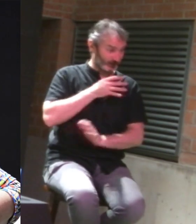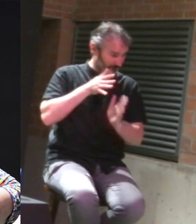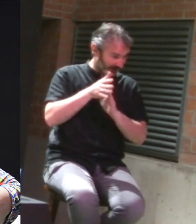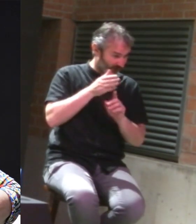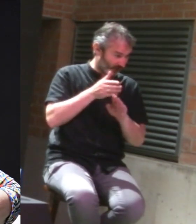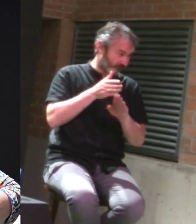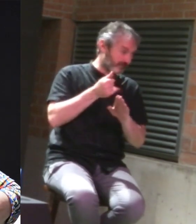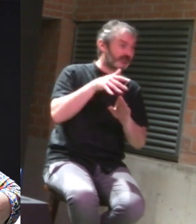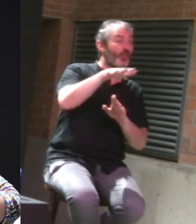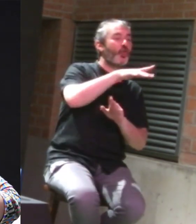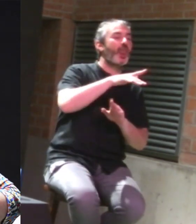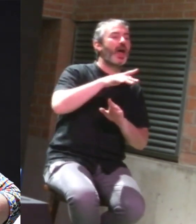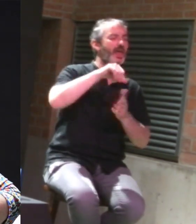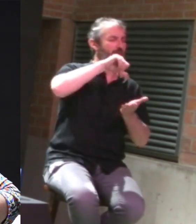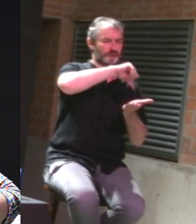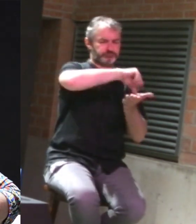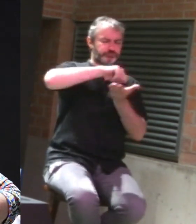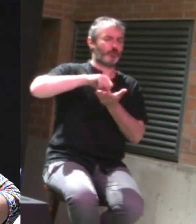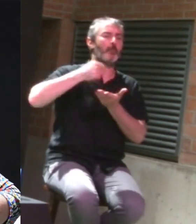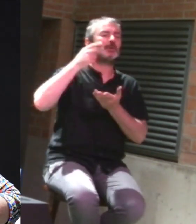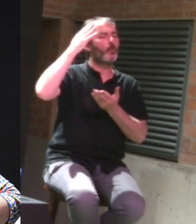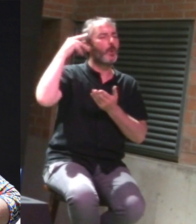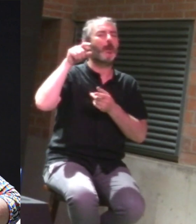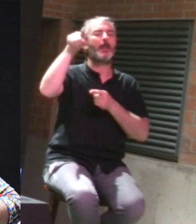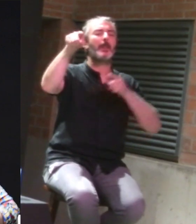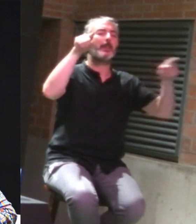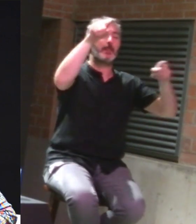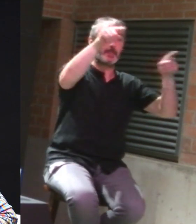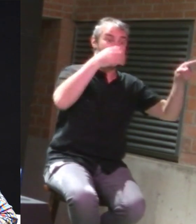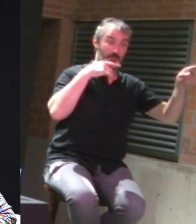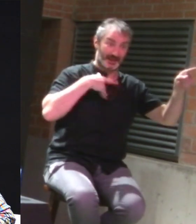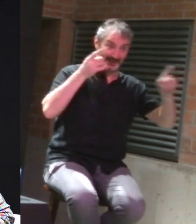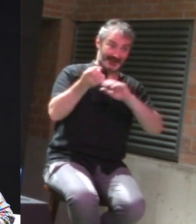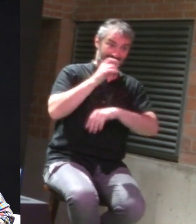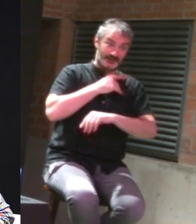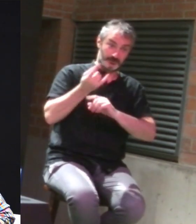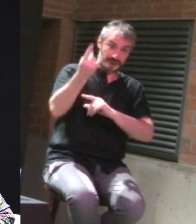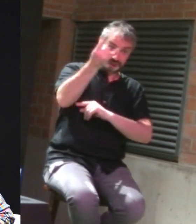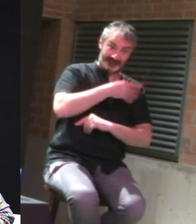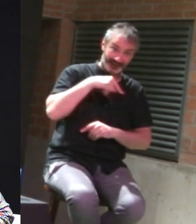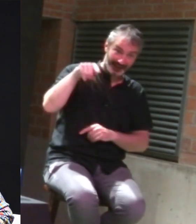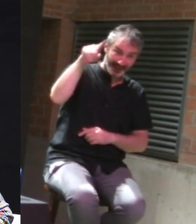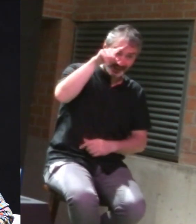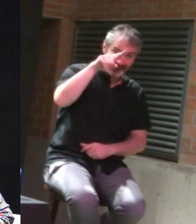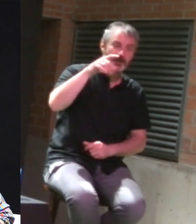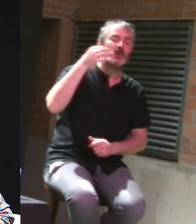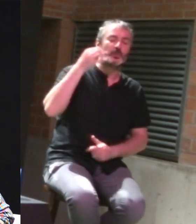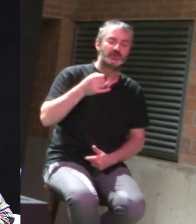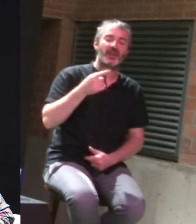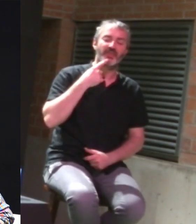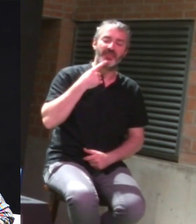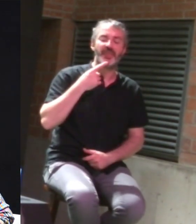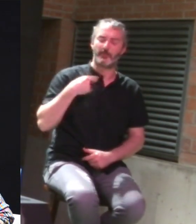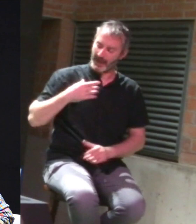deia jo més rural, fora de l'expansió de les ciutats i les seves perifèries, decideixen que enviaran